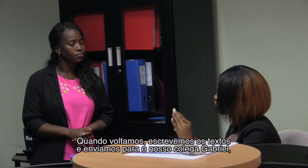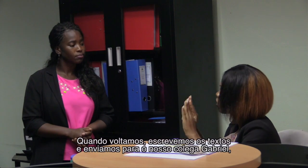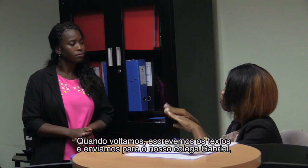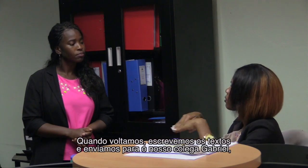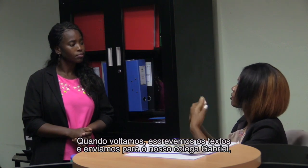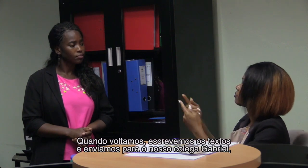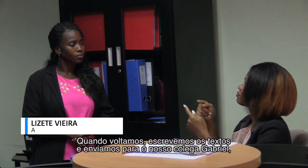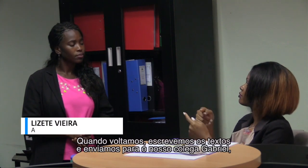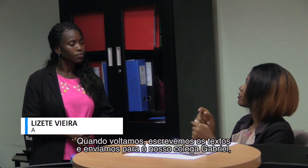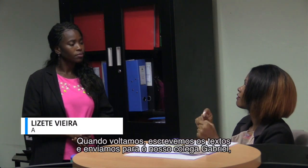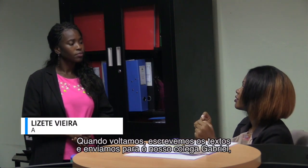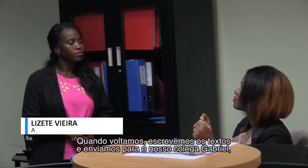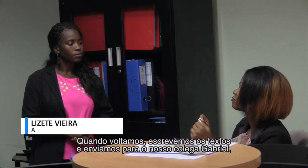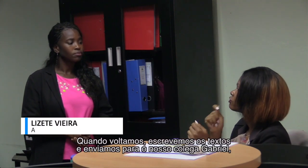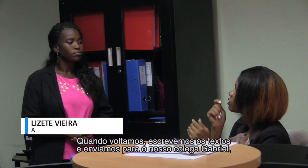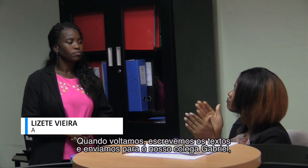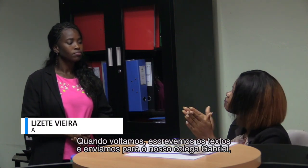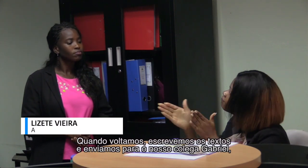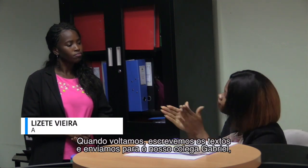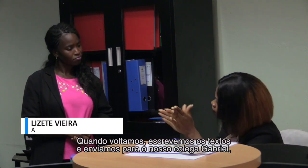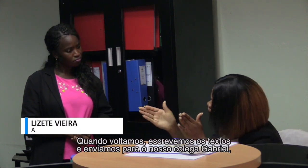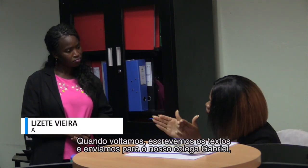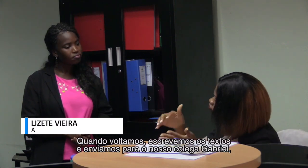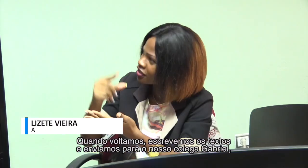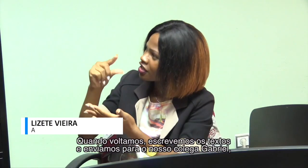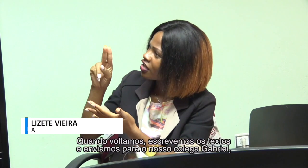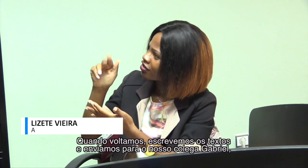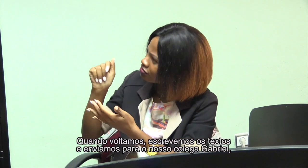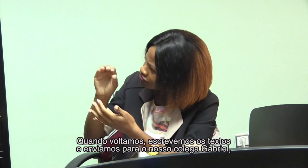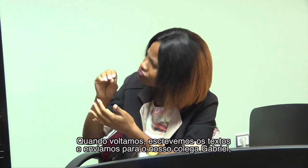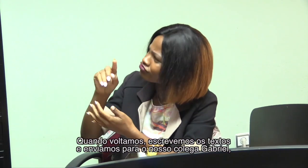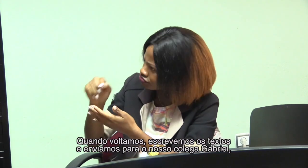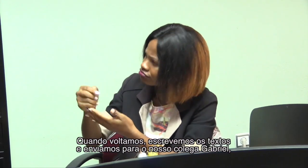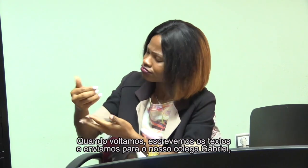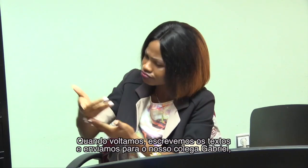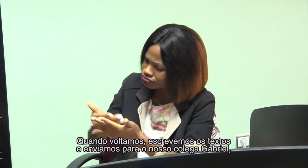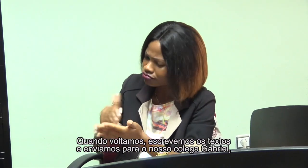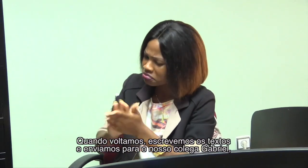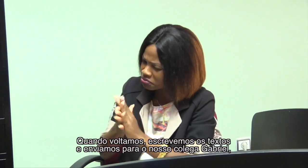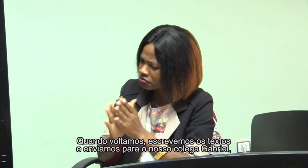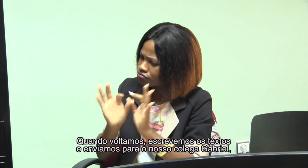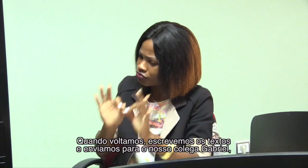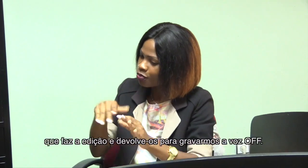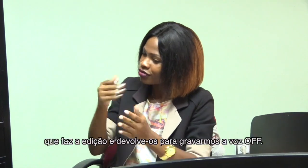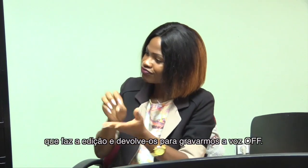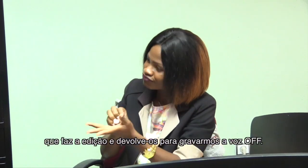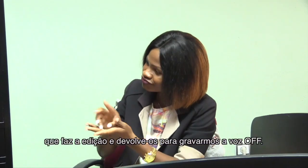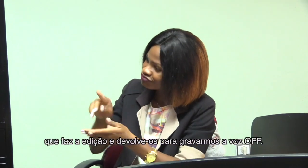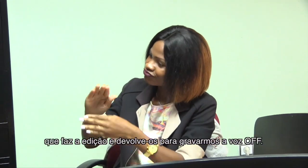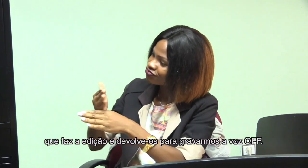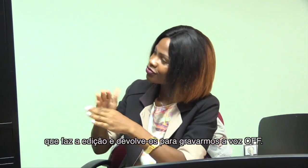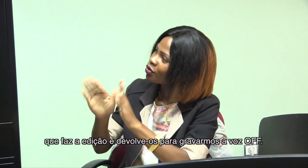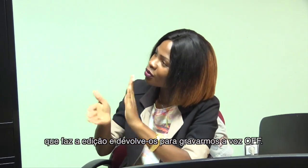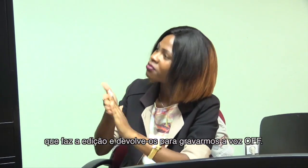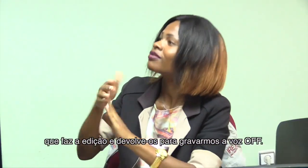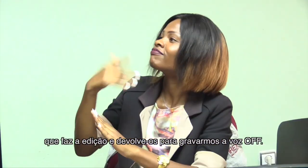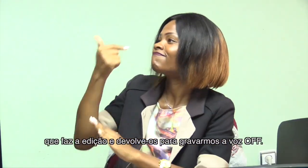Quando voltamos, escrevemos os textos e enviamos para o nosso colega, Gabriel, que faz a edição e